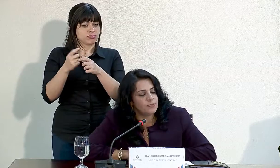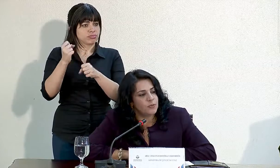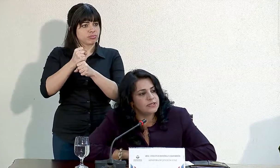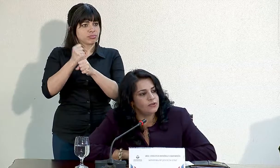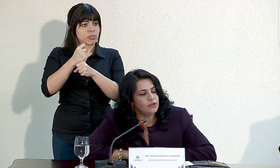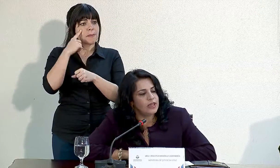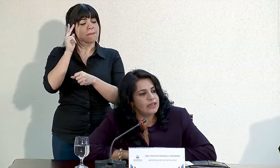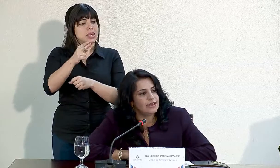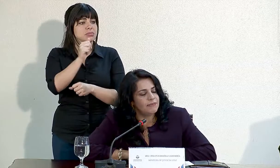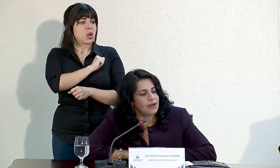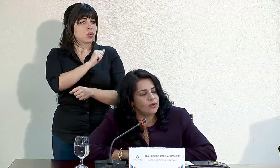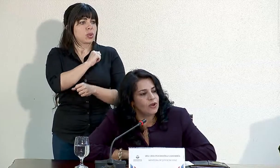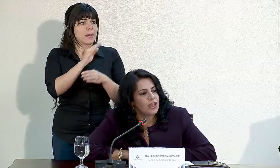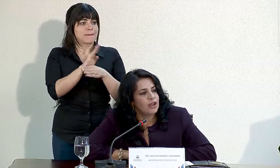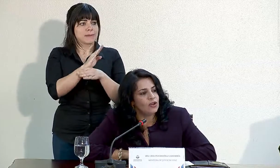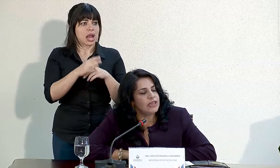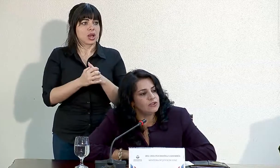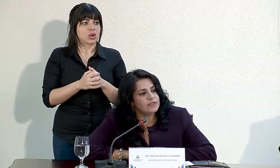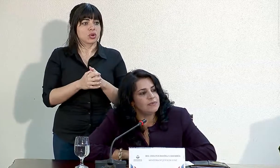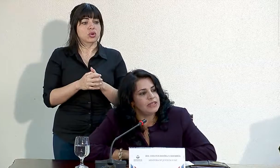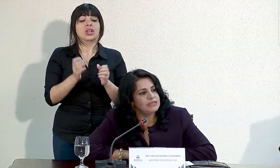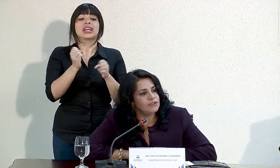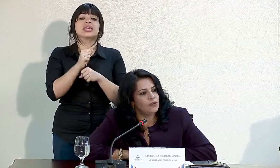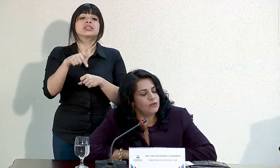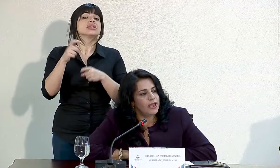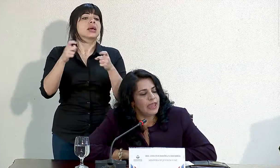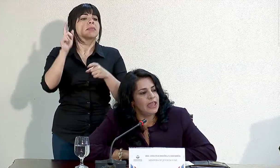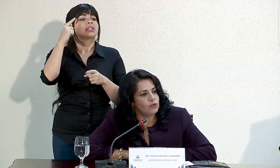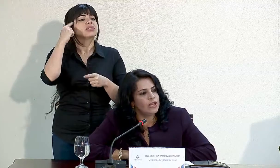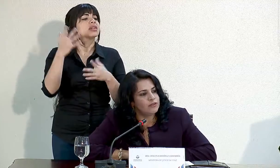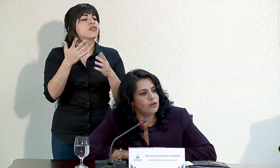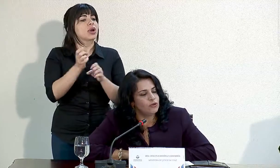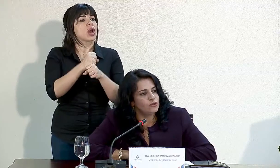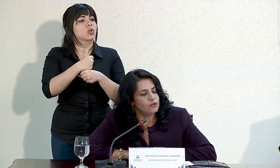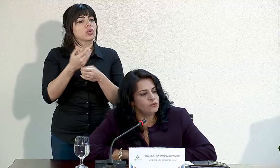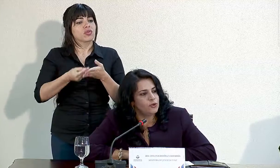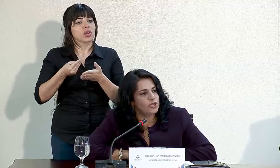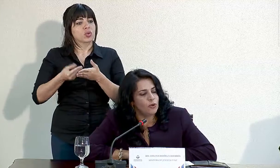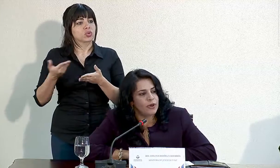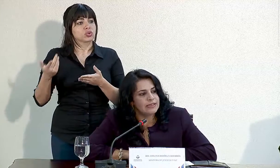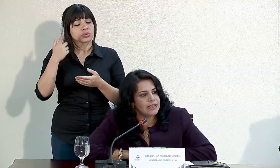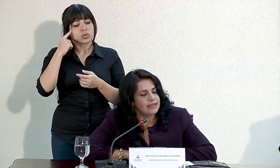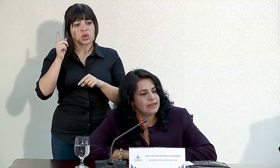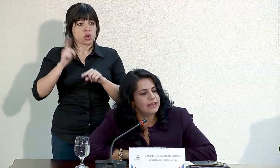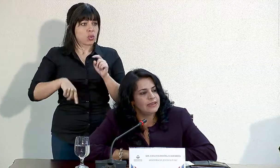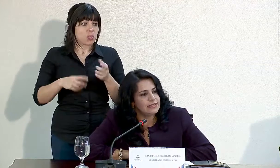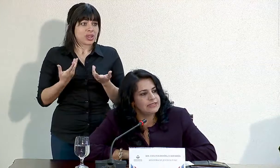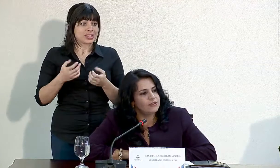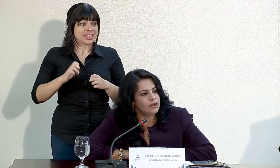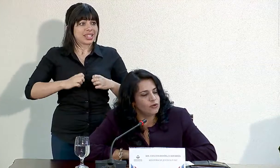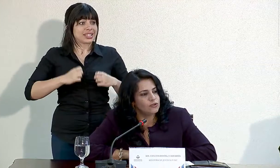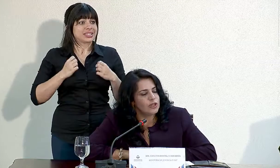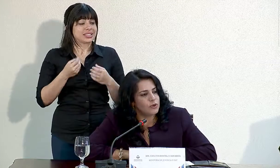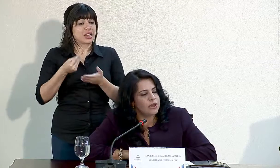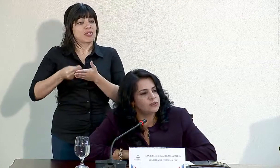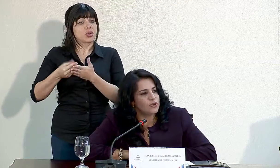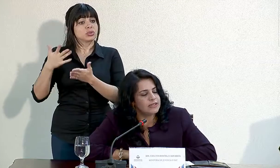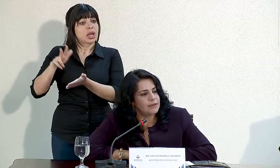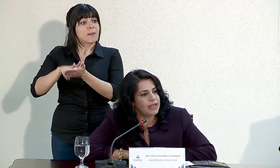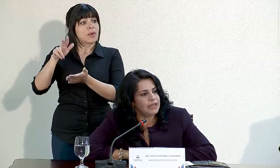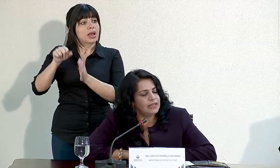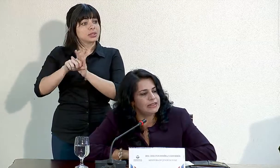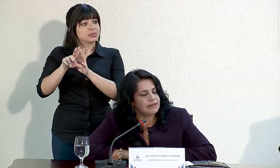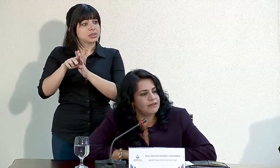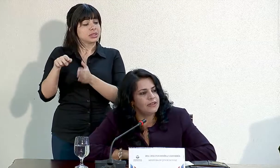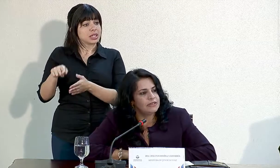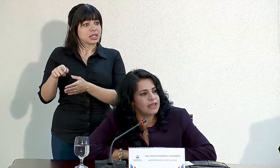por las propias autoridades del banco. Lo que hizo esta administración fue ejecutar recursos, porque no puede ser que existan recursos aprobados por la